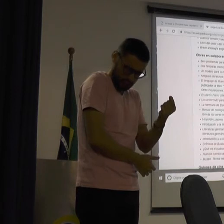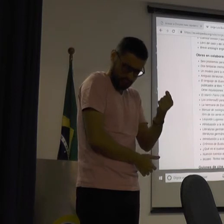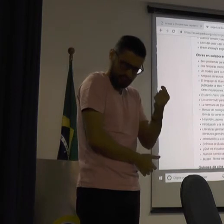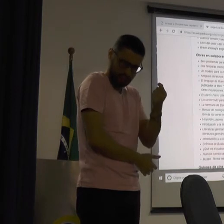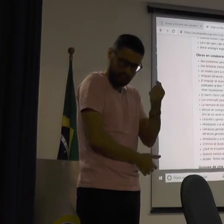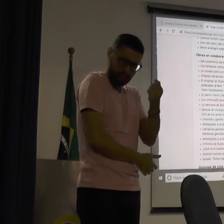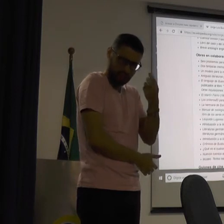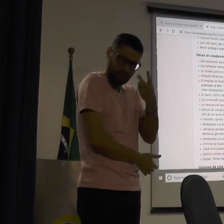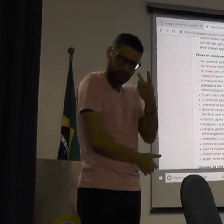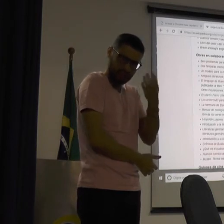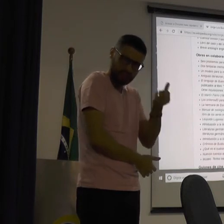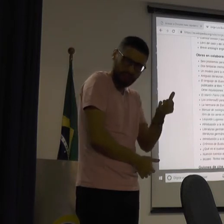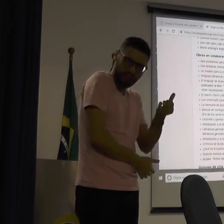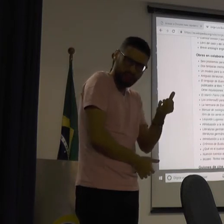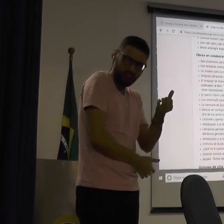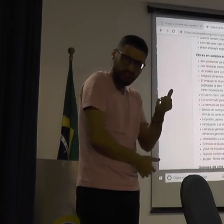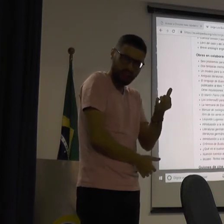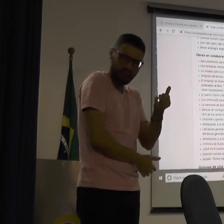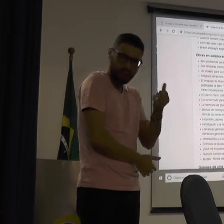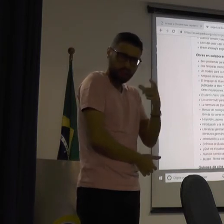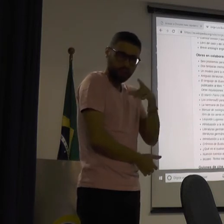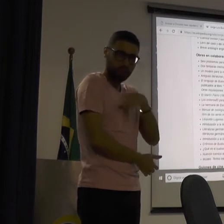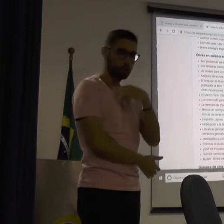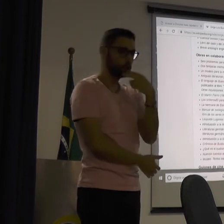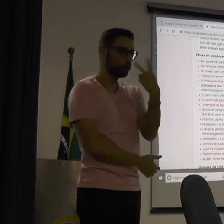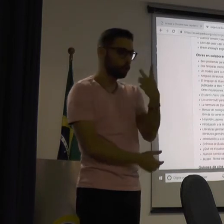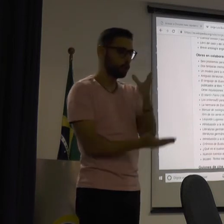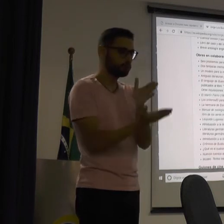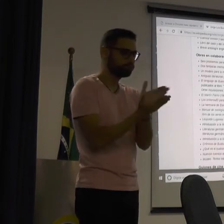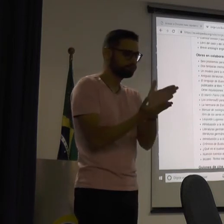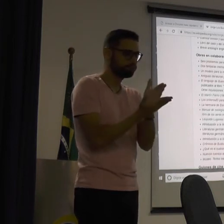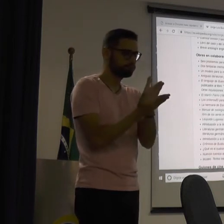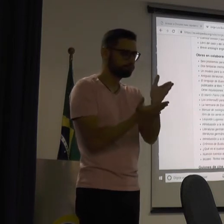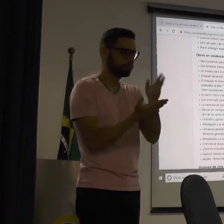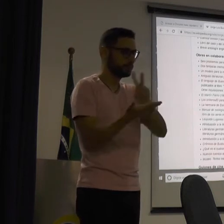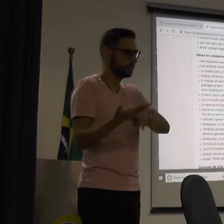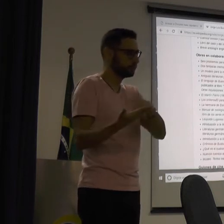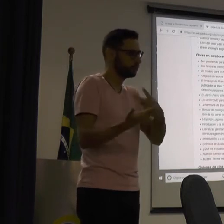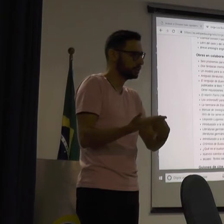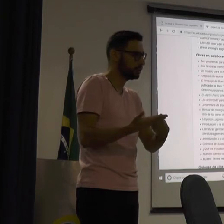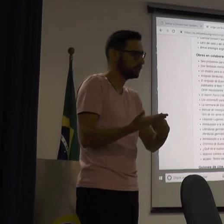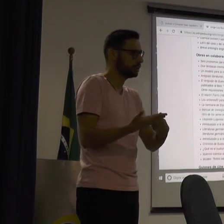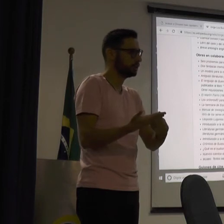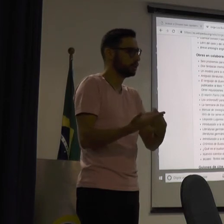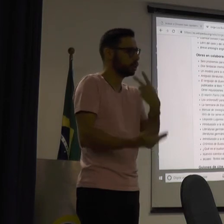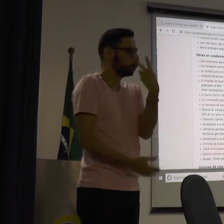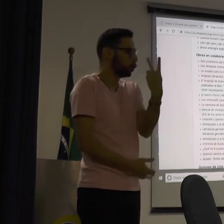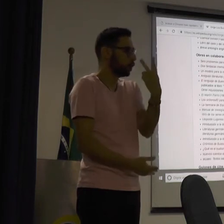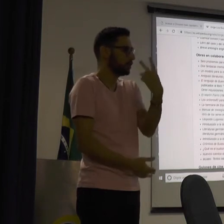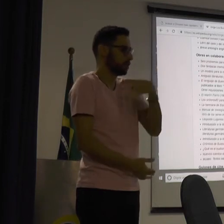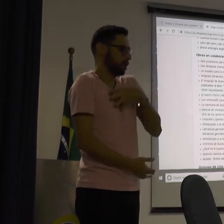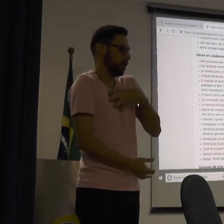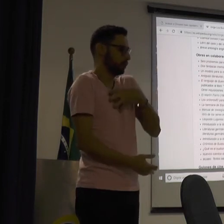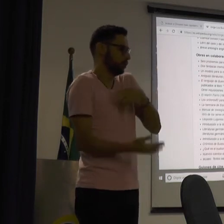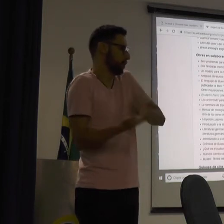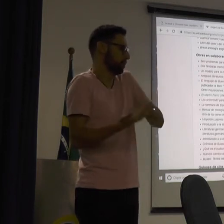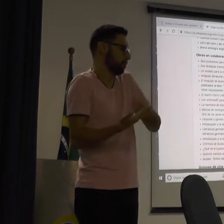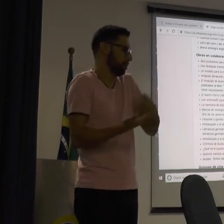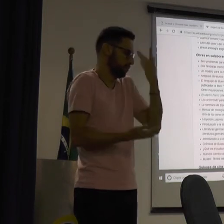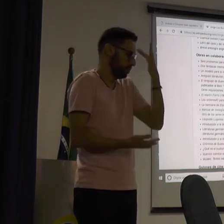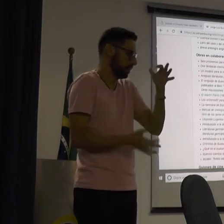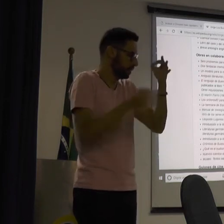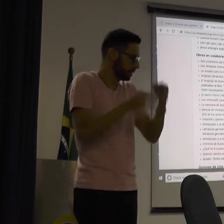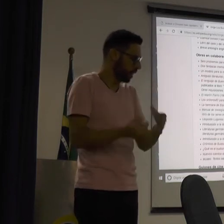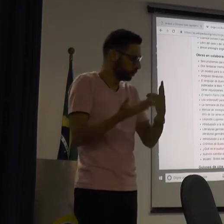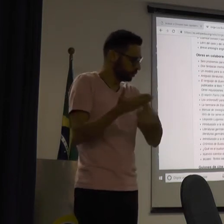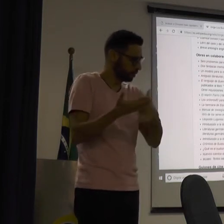1926 ou 8, as duas maneiras de traduzir, ou os dois modos de traduzir, acho que é isso, né? Que